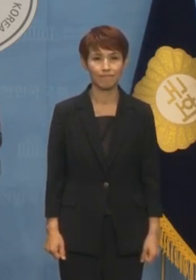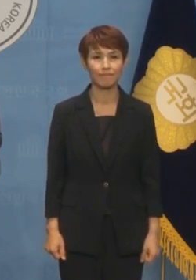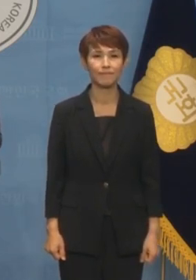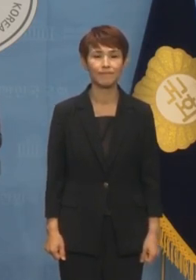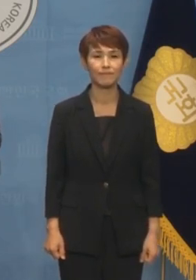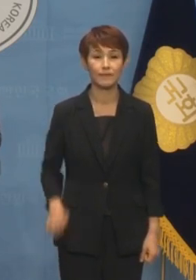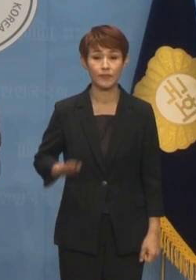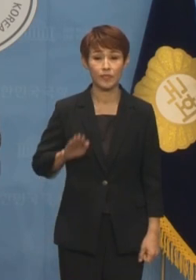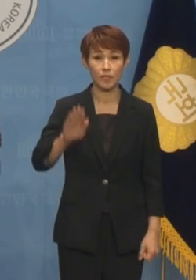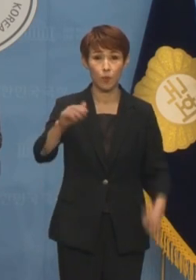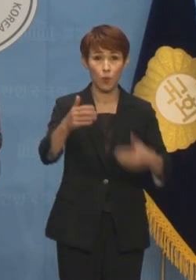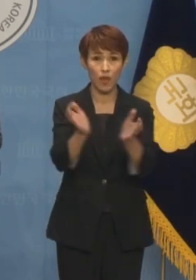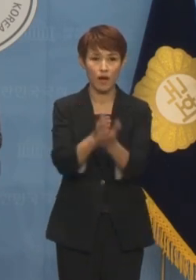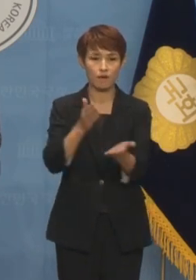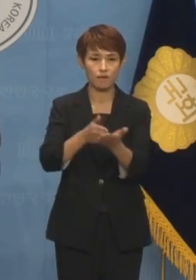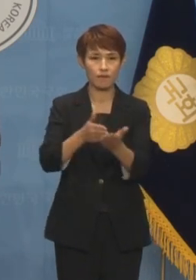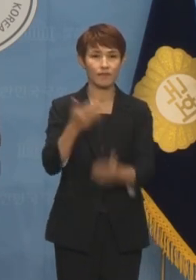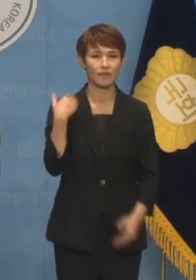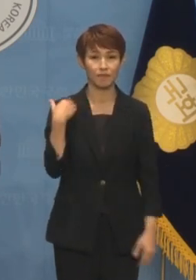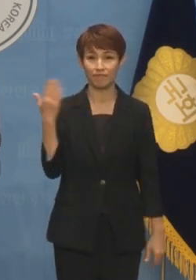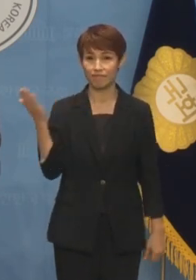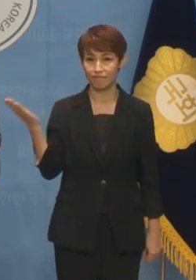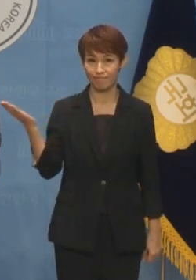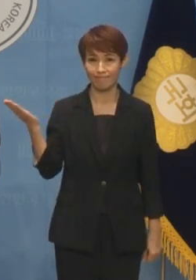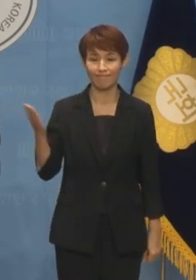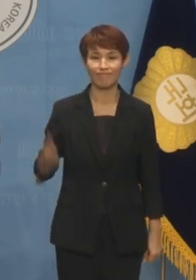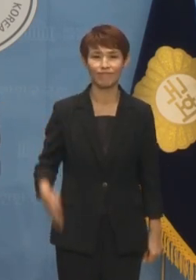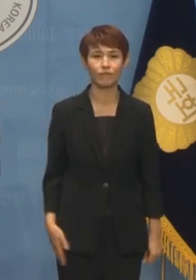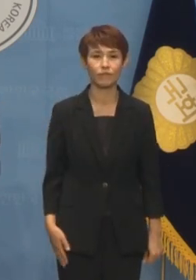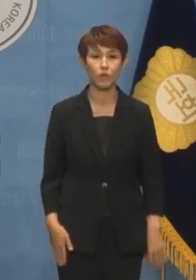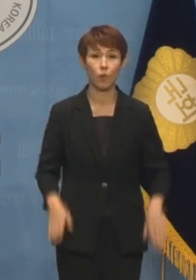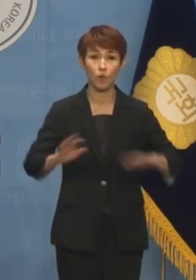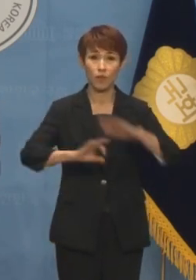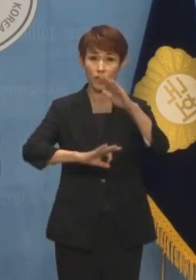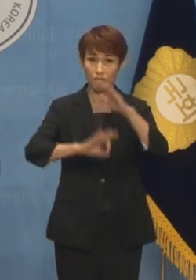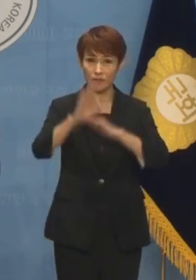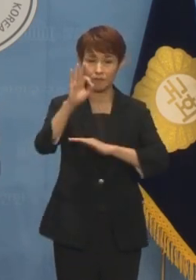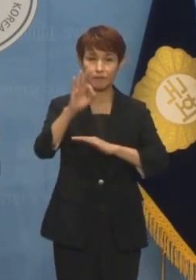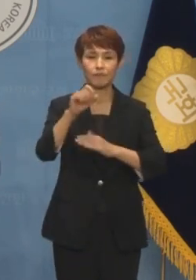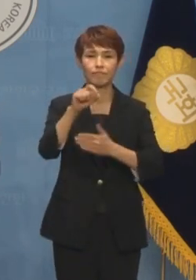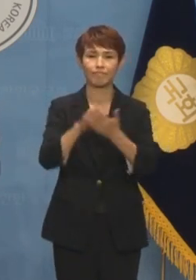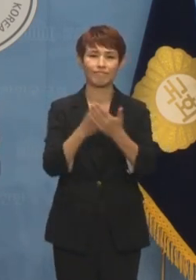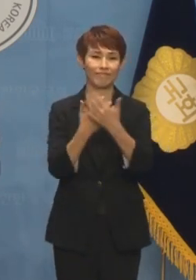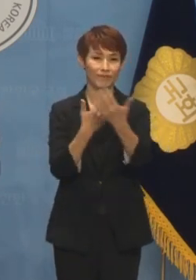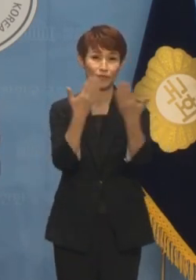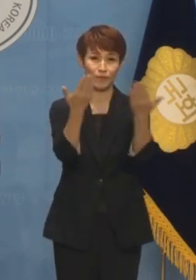시작하겠습니다. 진보당 대변인 홍성규입니다. 오늘 오전 브리핑 드리겠습니다.